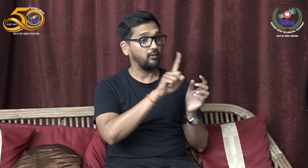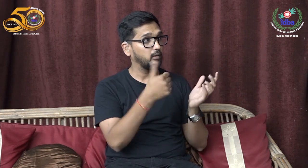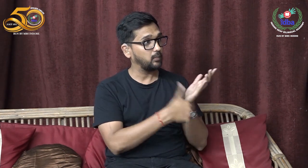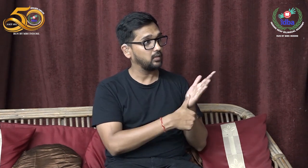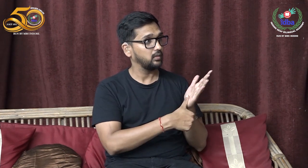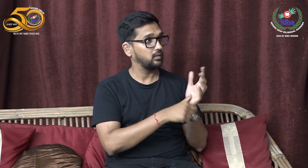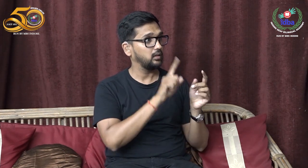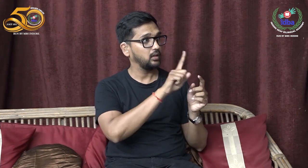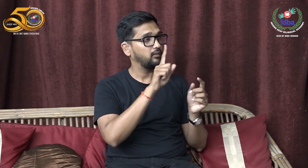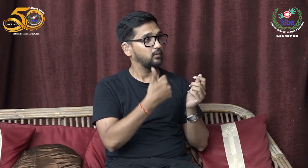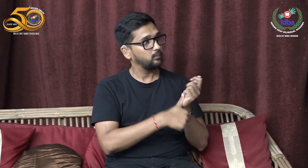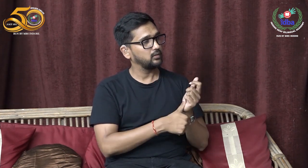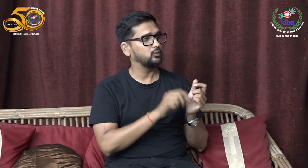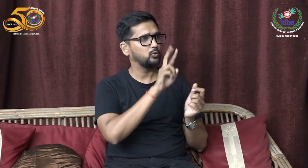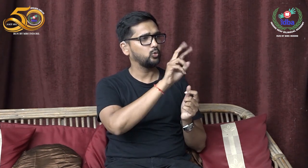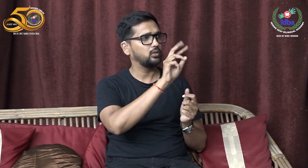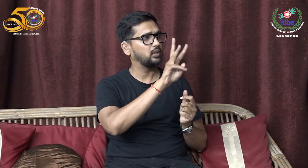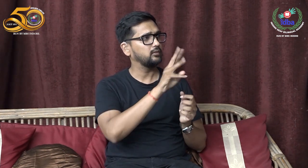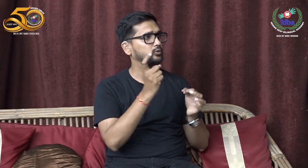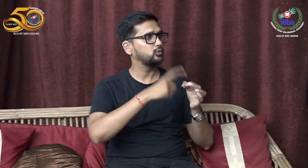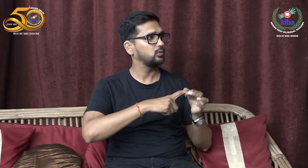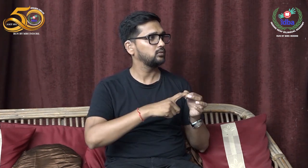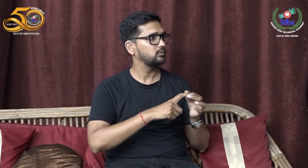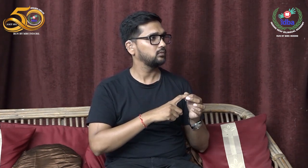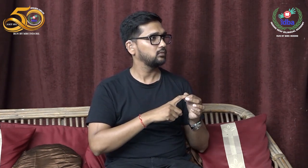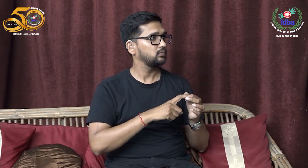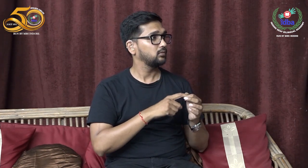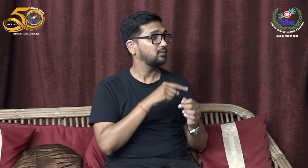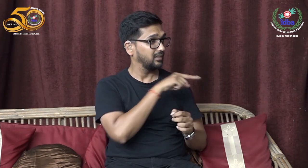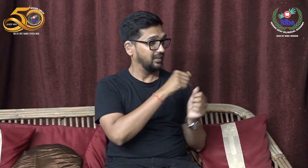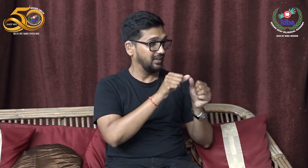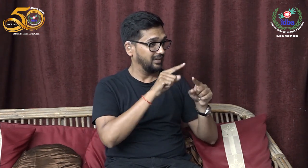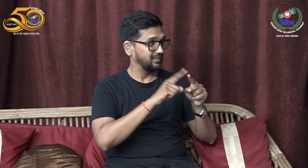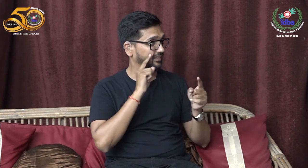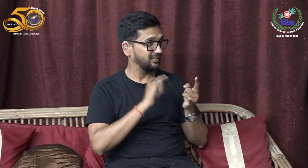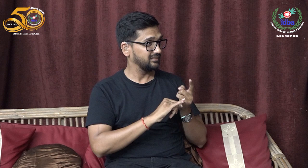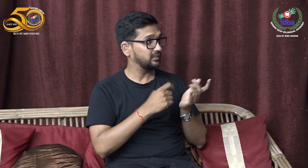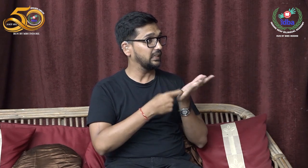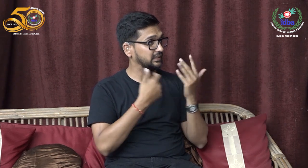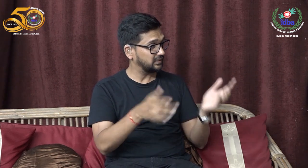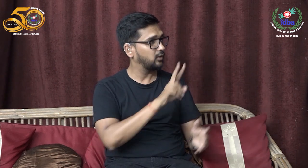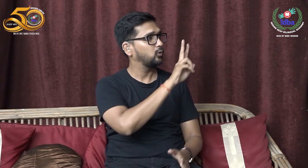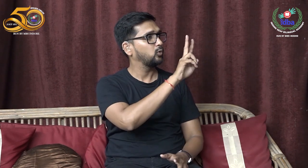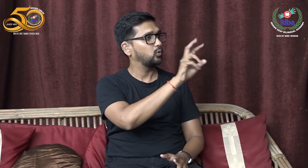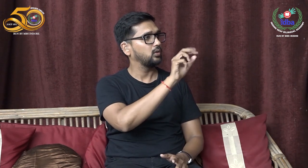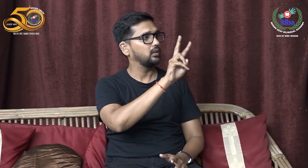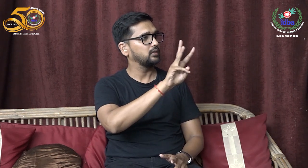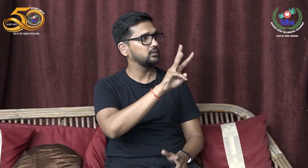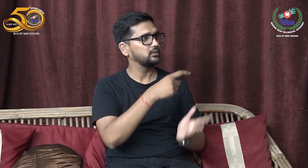आपको 11 month हुआ ही है? हुए हैं? अच्छा हाँ, 2023 में मैंने ज्वाइन किया था। एक्सिस बैंक को मैंने छोड़ा